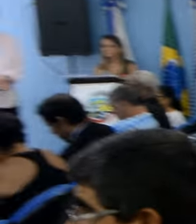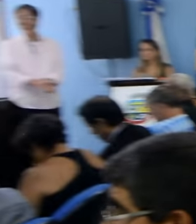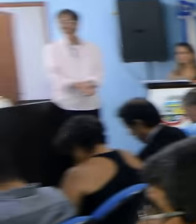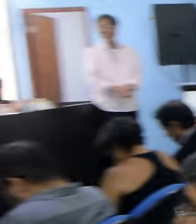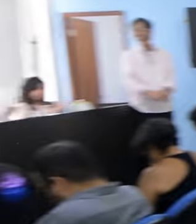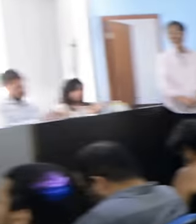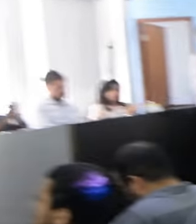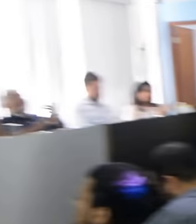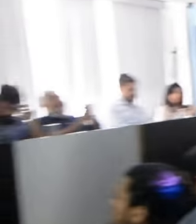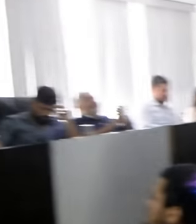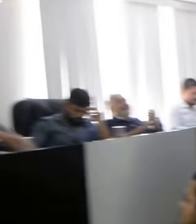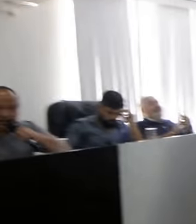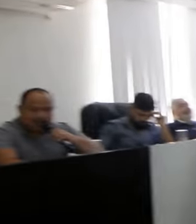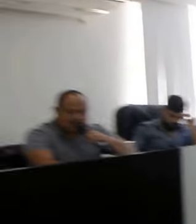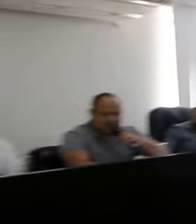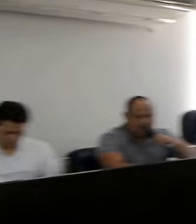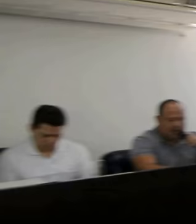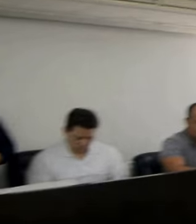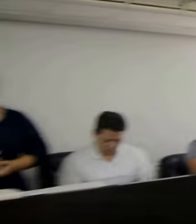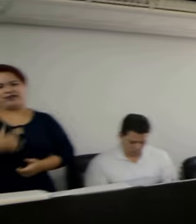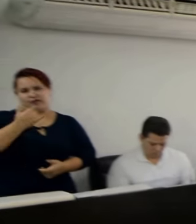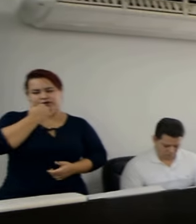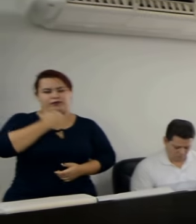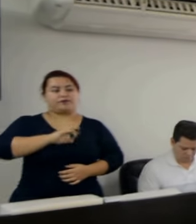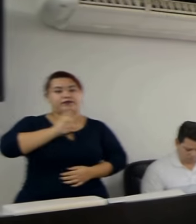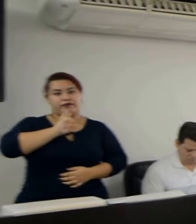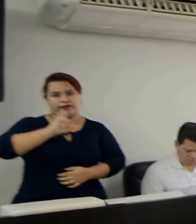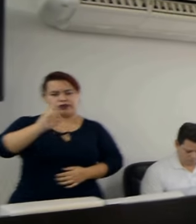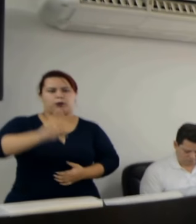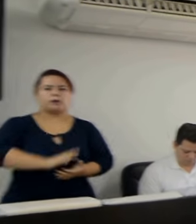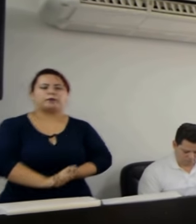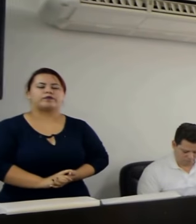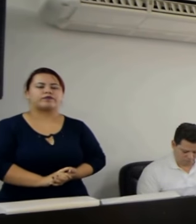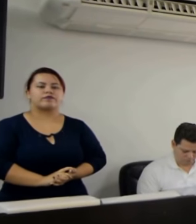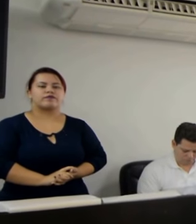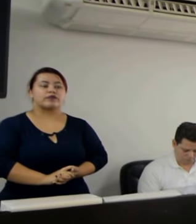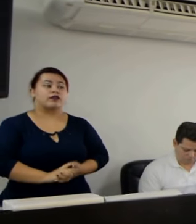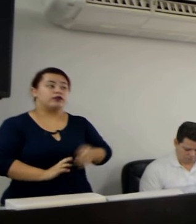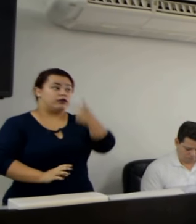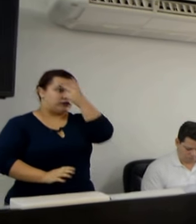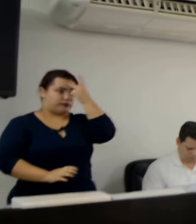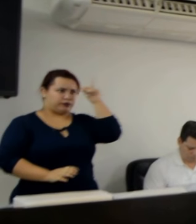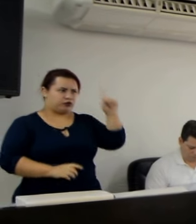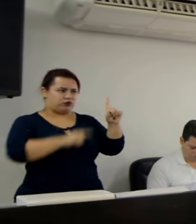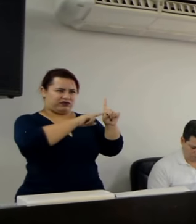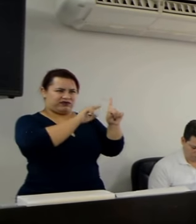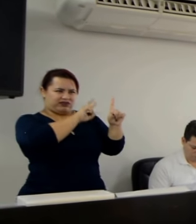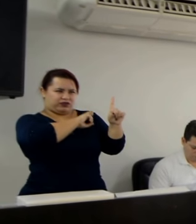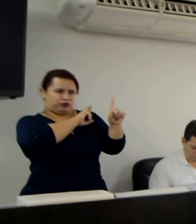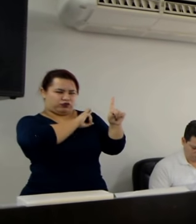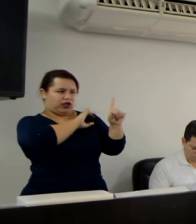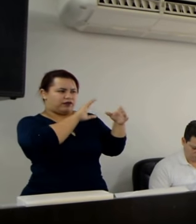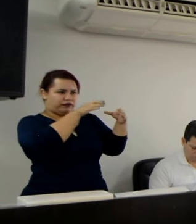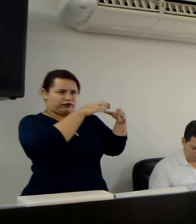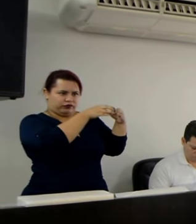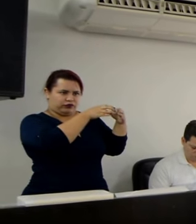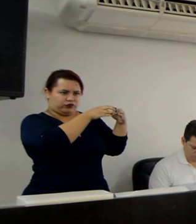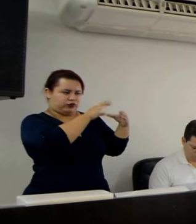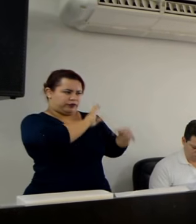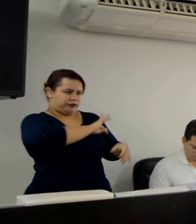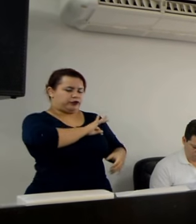Bom, só para poder te responder em relação à representatividade do segundo distrito no Conselho, quando nós assumimos a